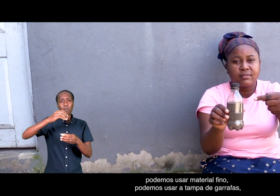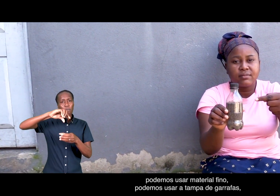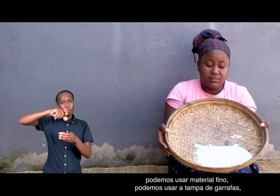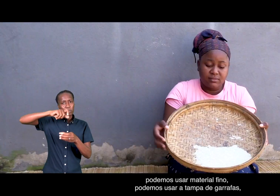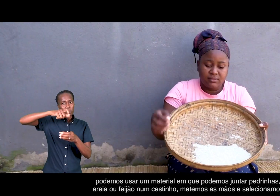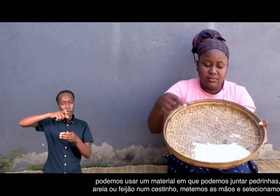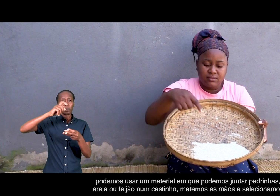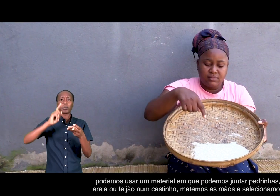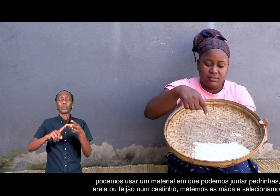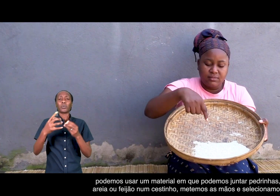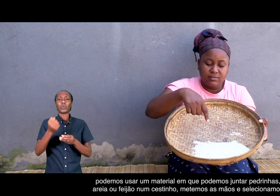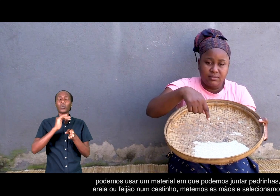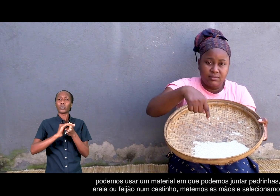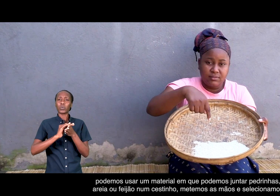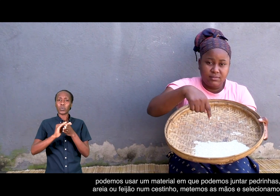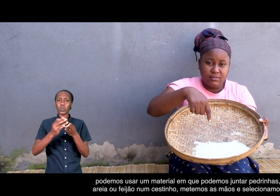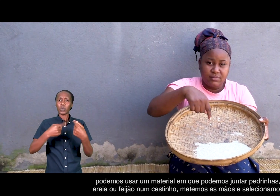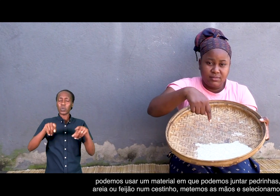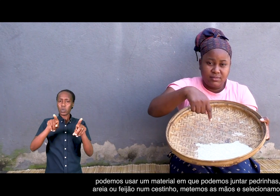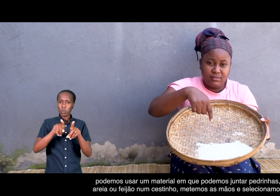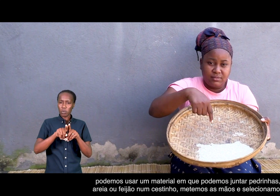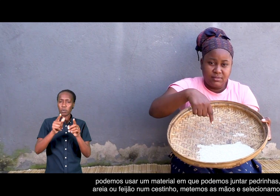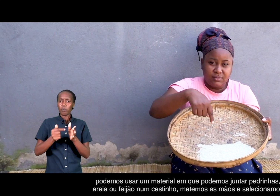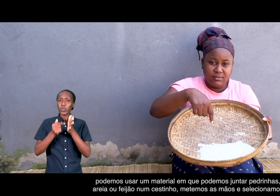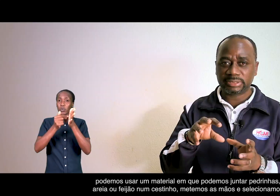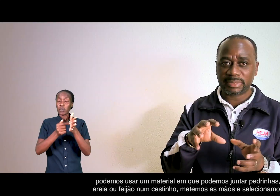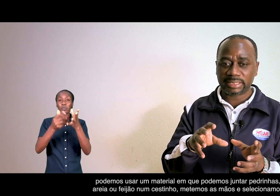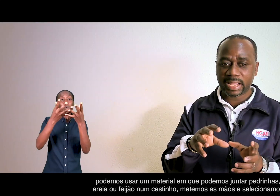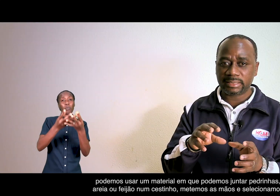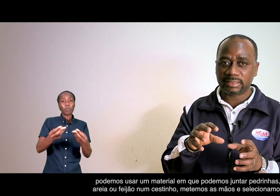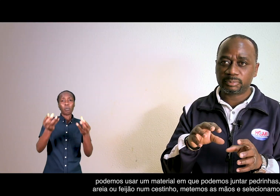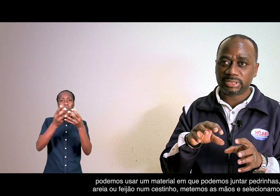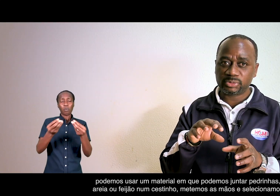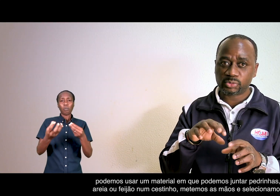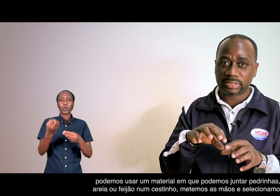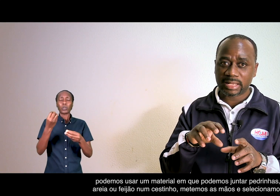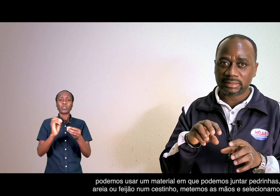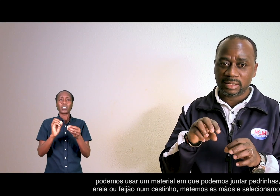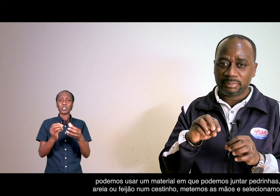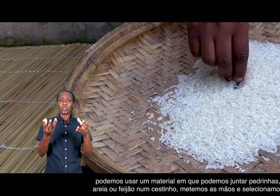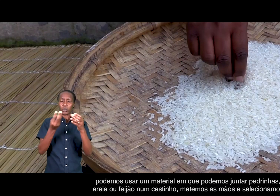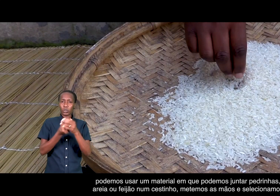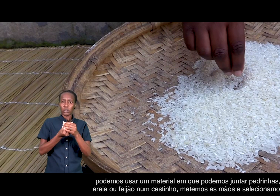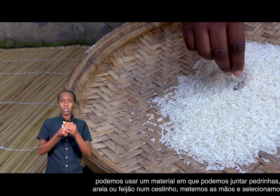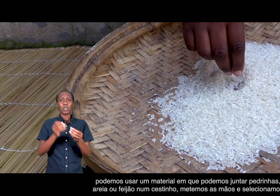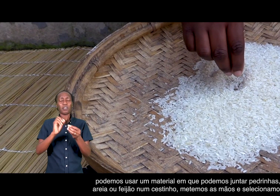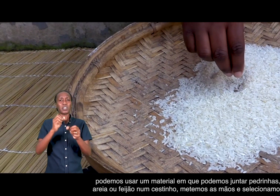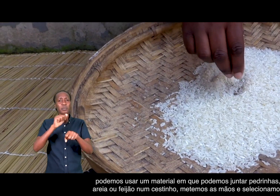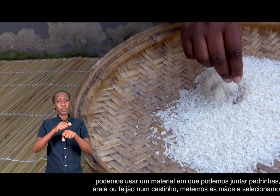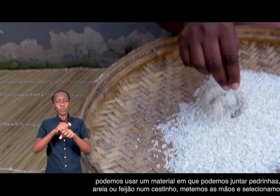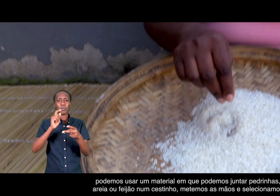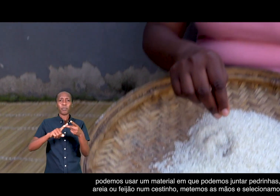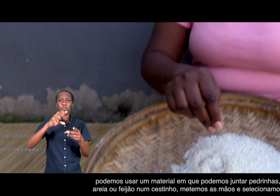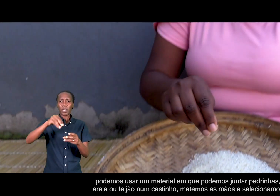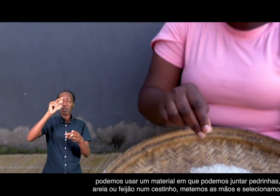das garrafas, podemos usar um componente, por exemplo, de material em que podemos juntar pedrinhas, areia